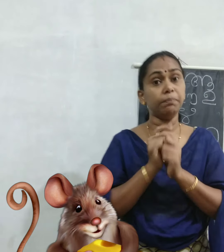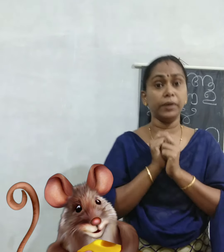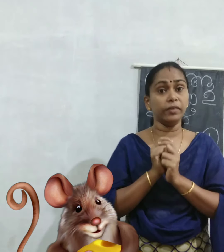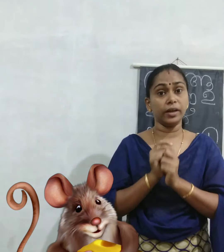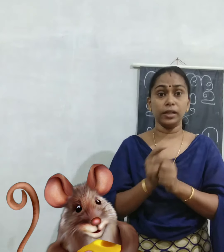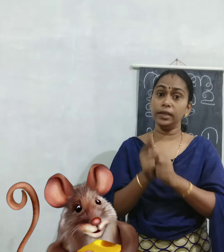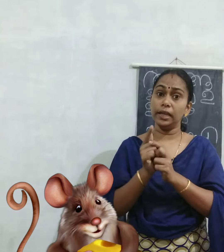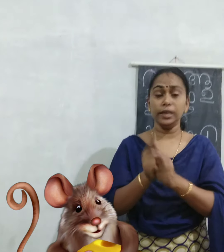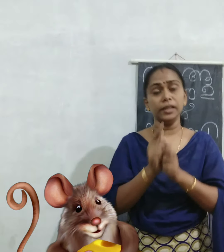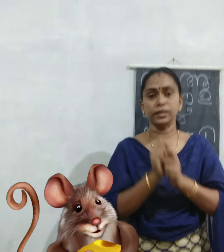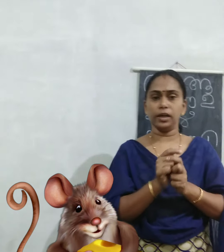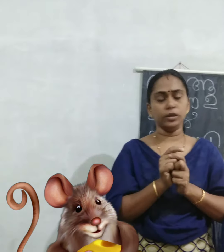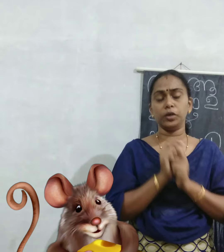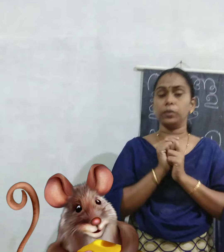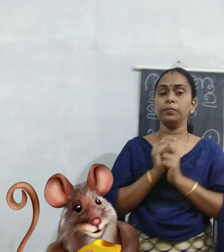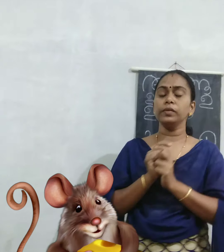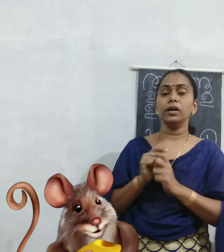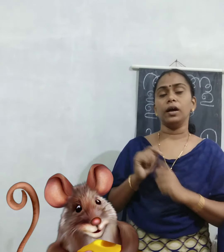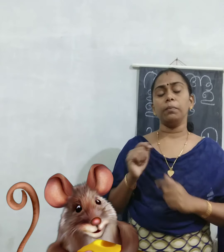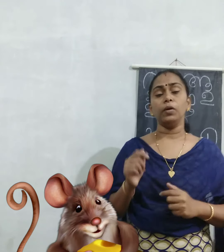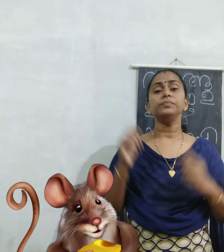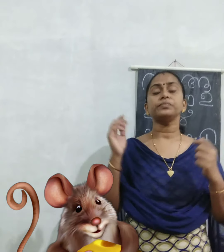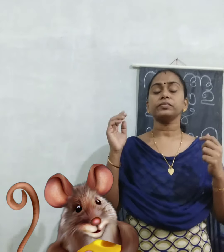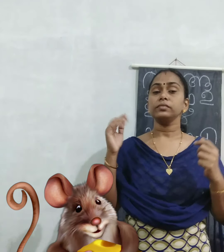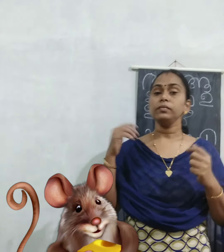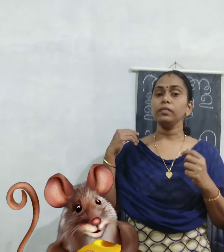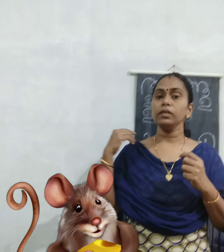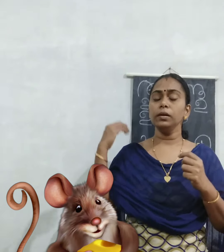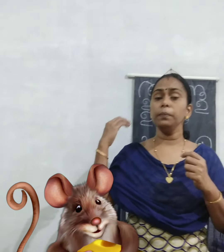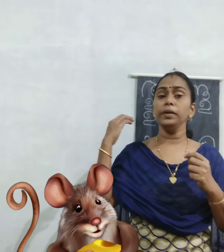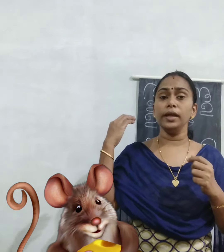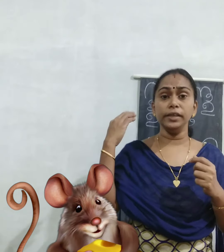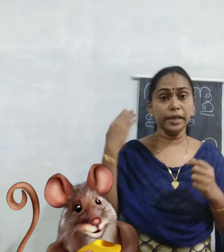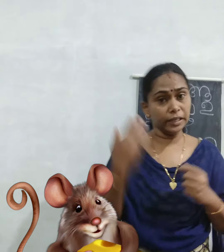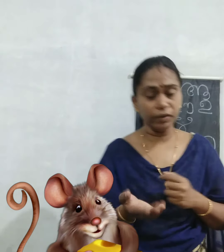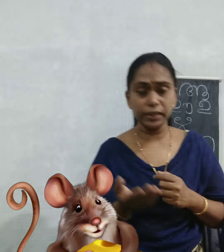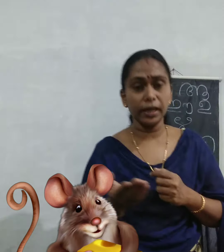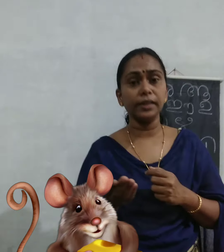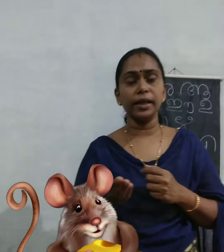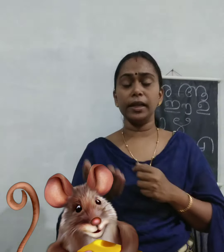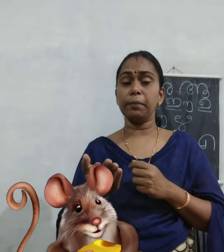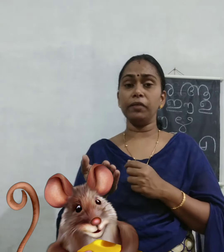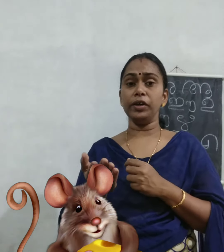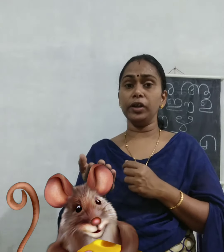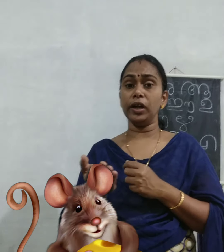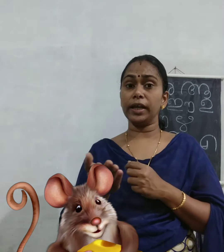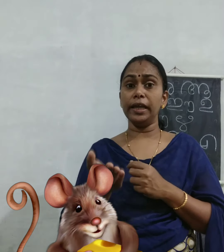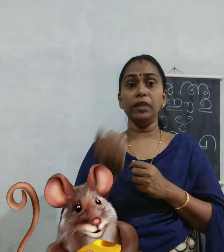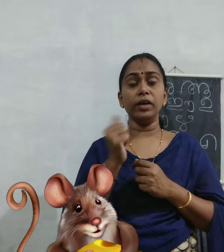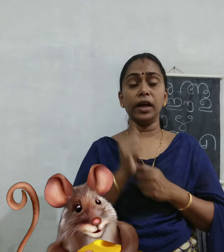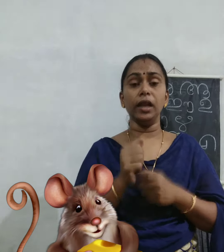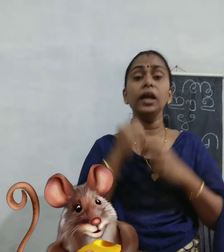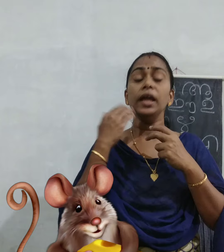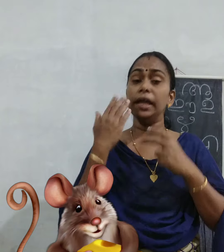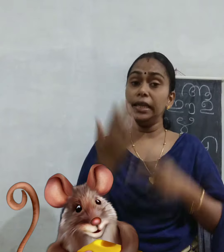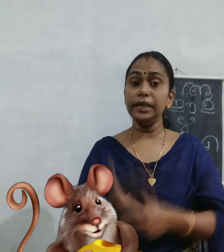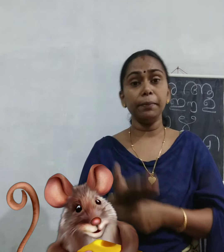എലിപ്പനി വരുന്നത് ഈ എലിയിൽ നിന്നാണ് കേട്ടോ. അപ്പൊ പിന്നെ ഈ എലി വന്നാൽ തന്നെ, നമ്മളെ വീടുകളിലൊക്കെ എലി വന്നാൽ എലിനെ